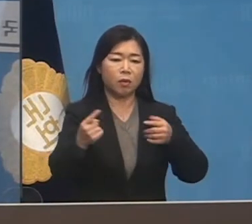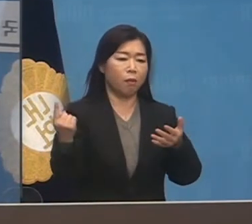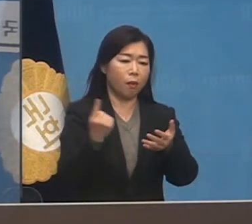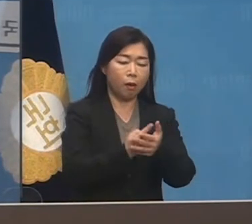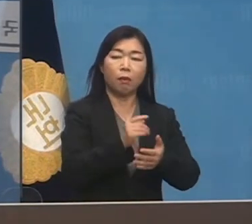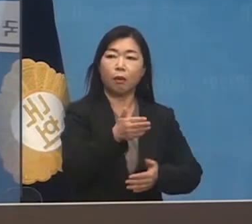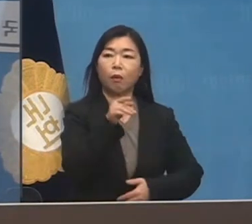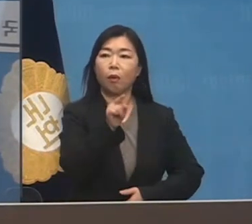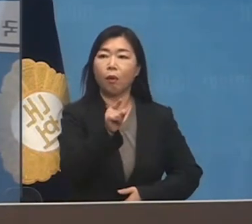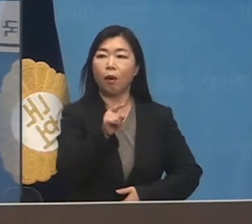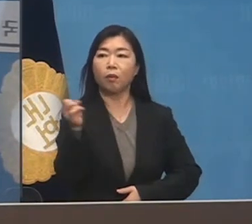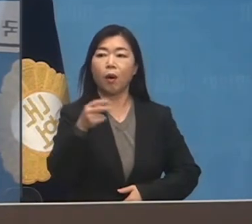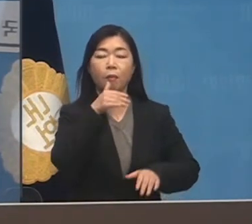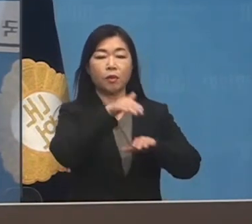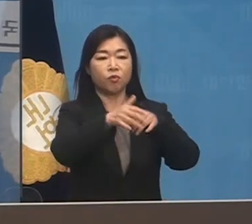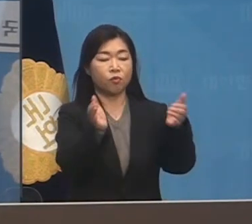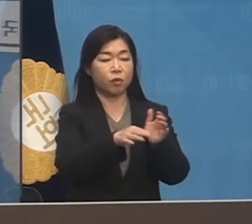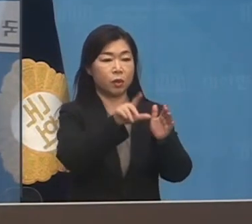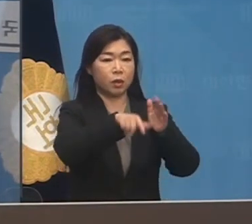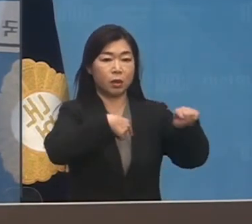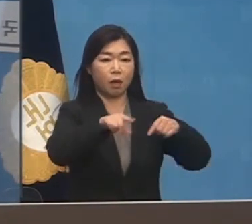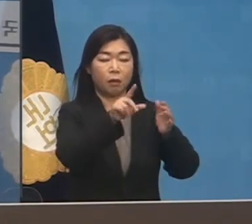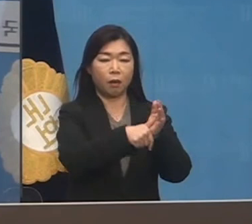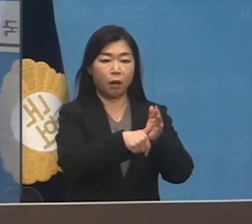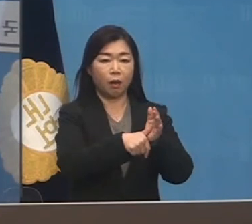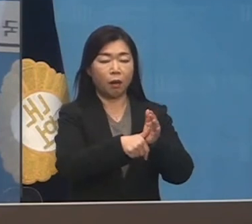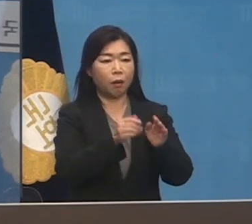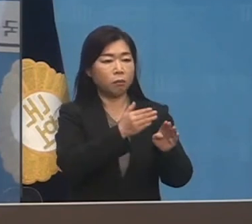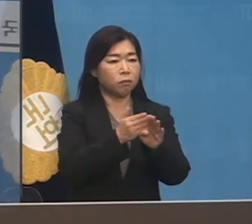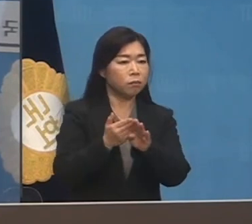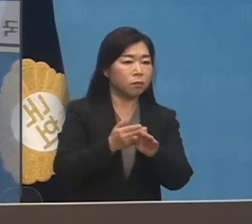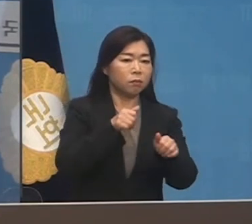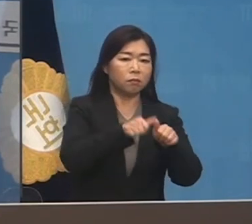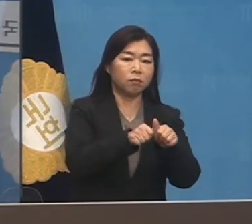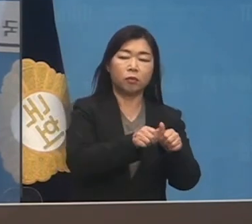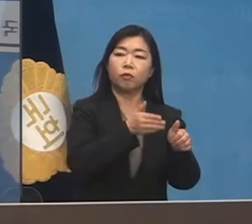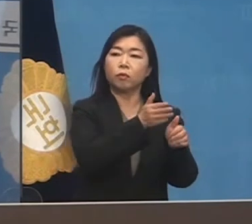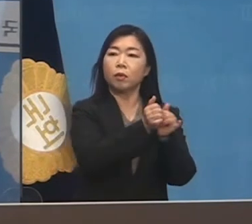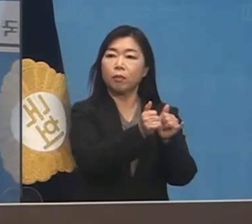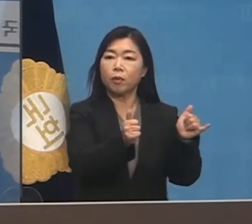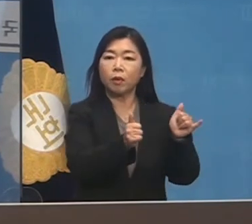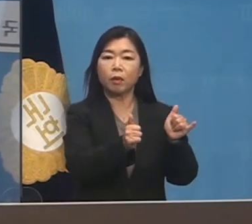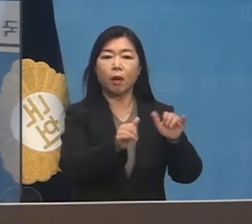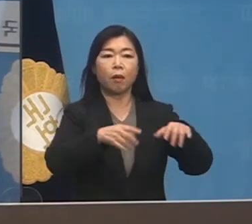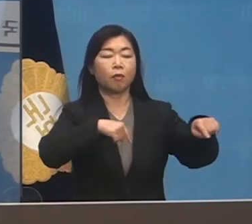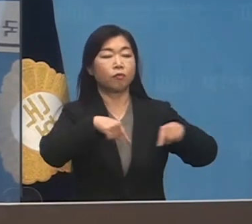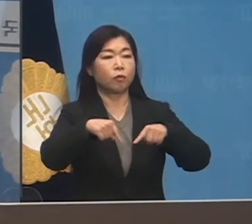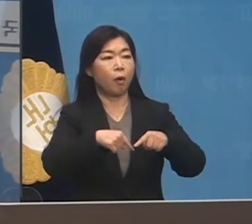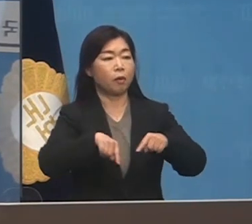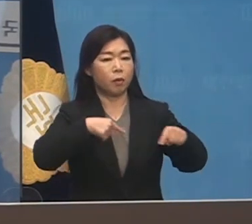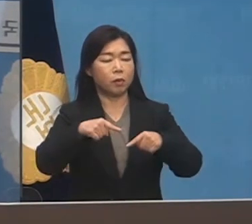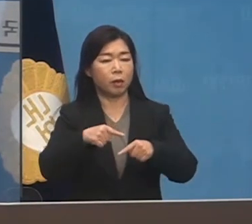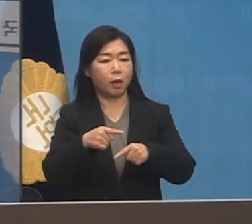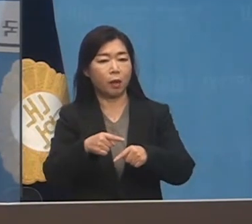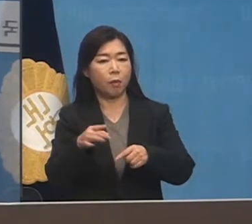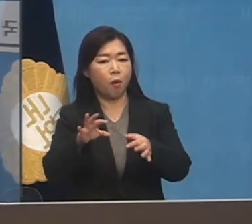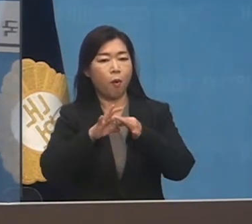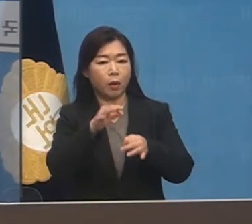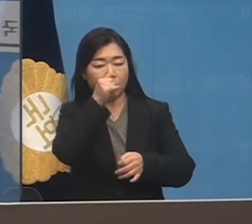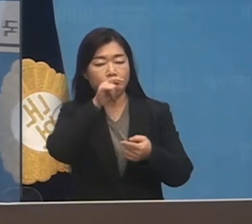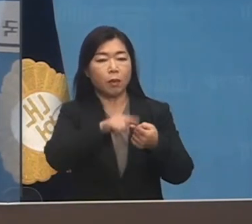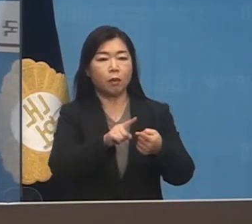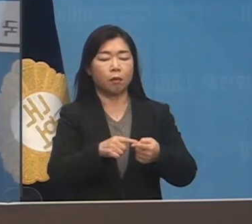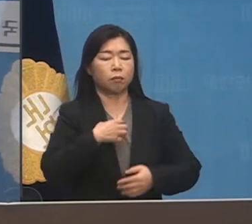것과 대민주주의 시대에 비선 세력이 된 무속이 국정 운영과 정책에 영향을 미치는